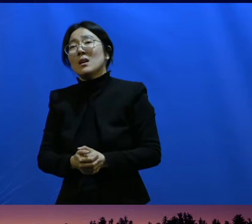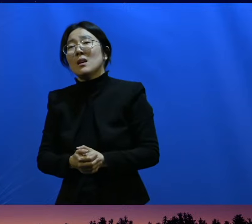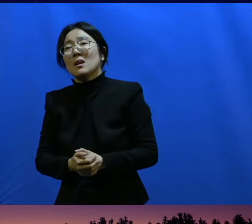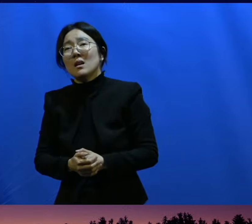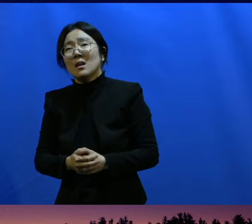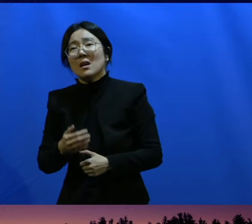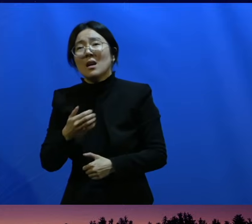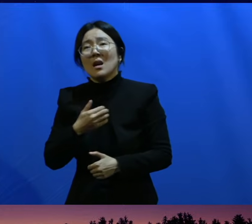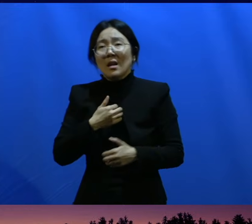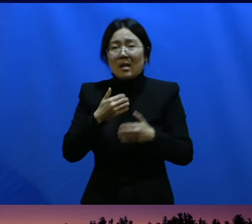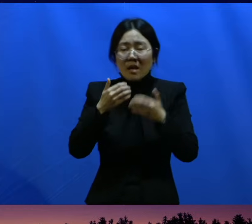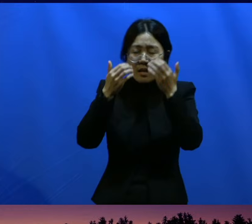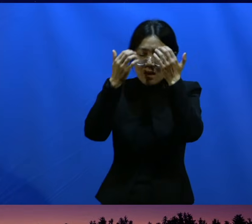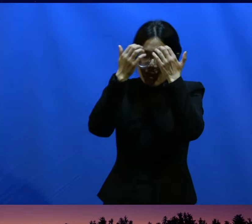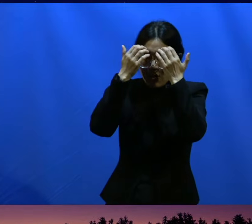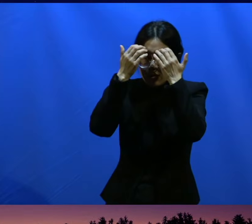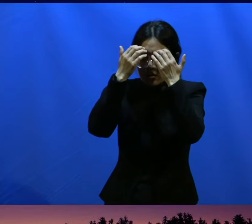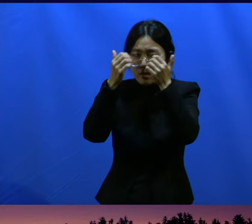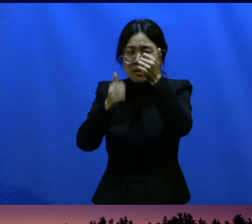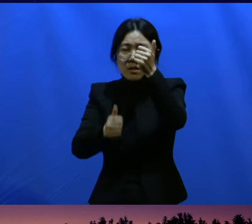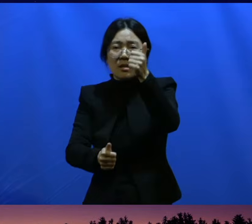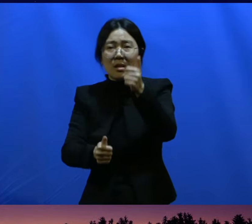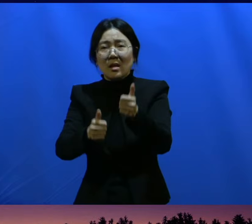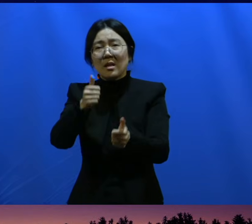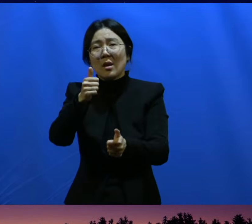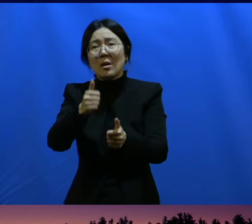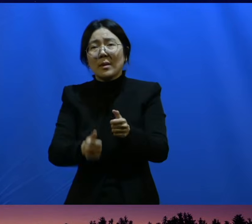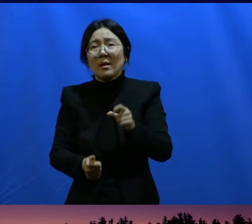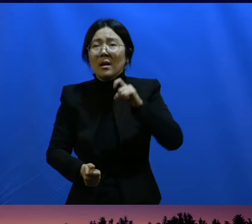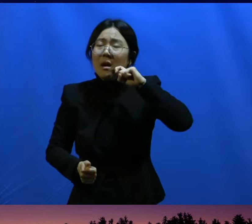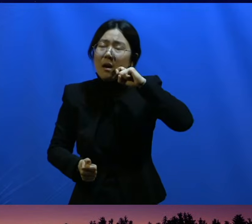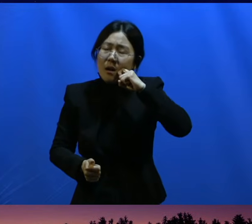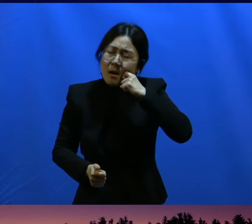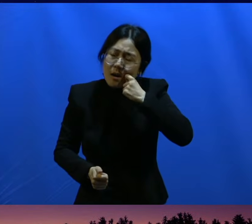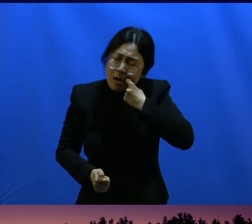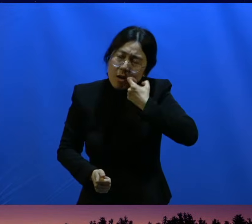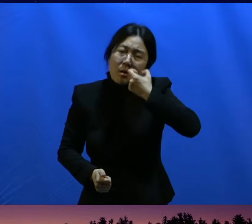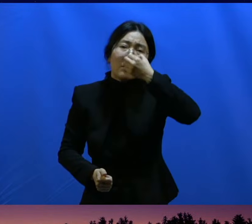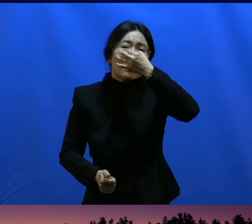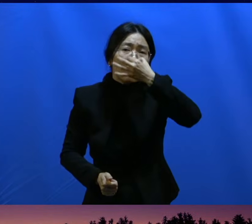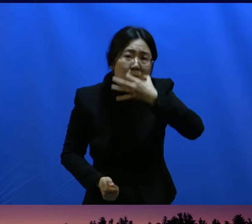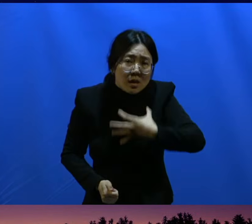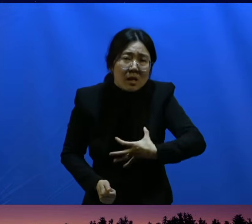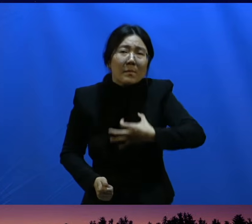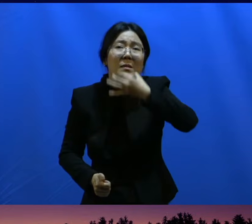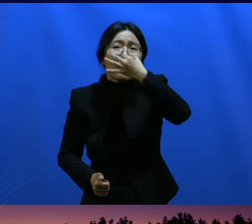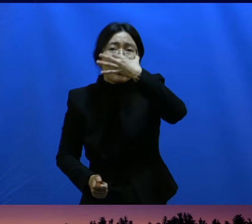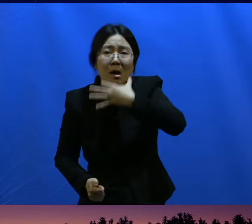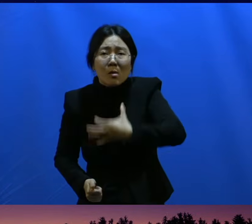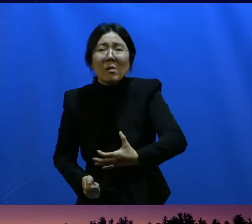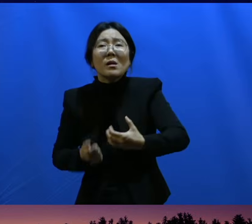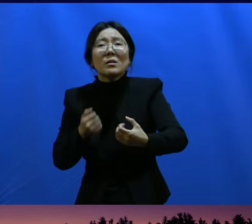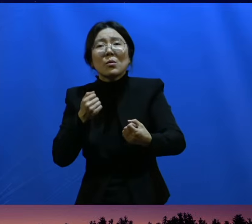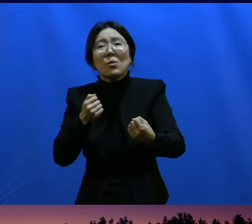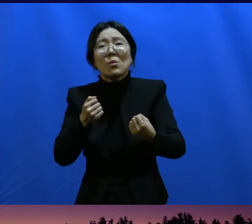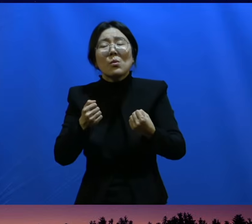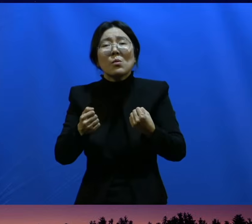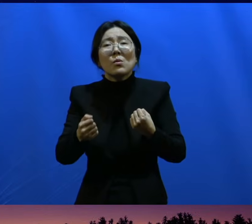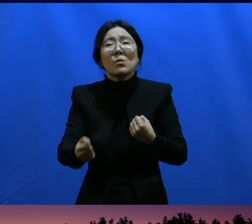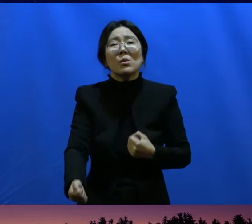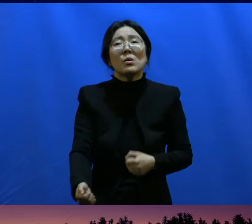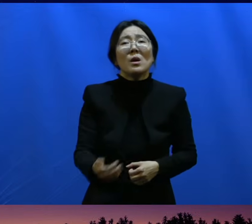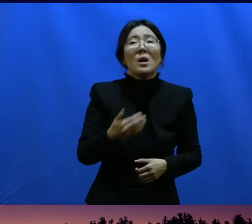이끄시네. 내가 겪는 시험이 어렵고